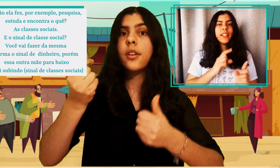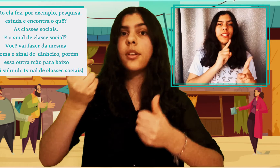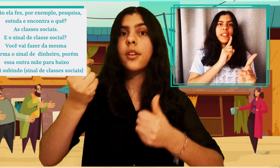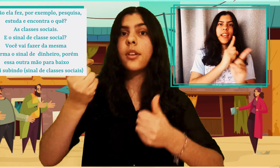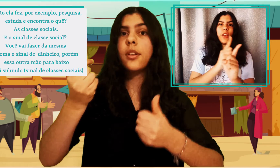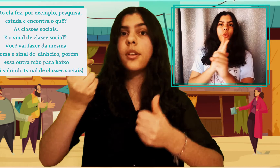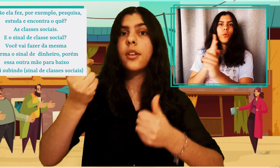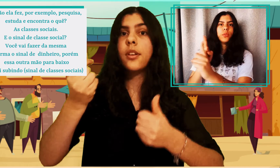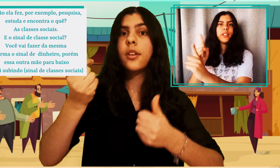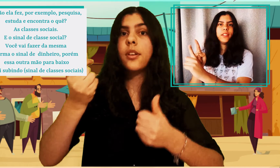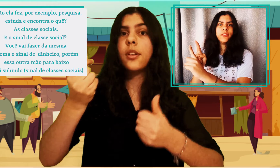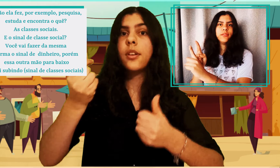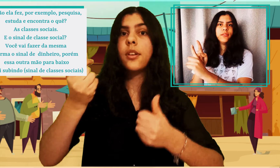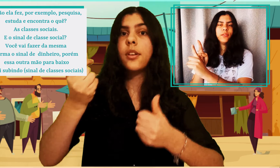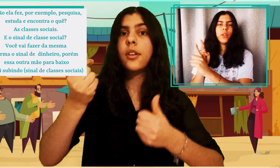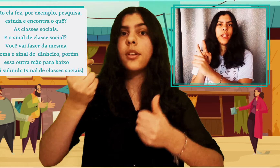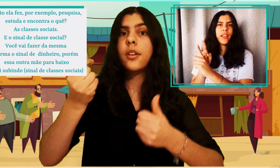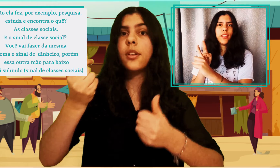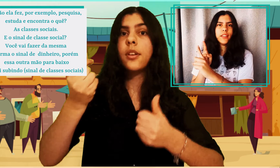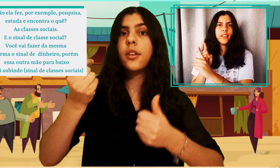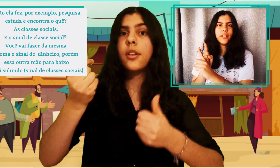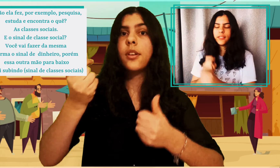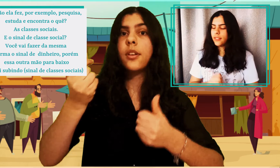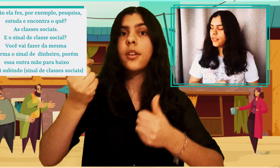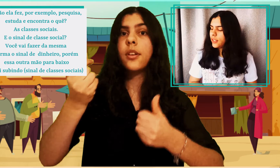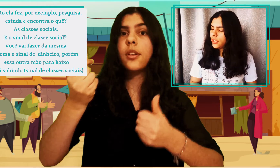estuda e encontra. O quê?